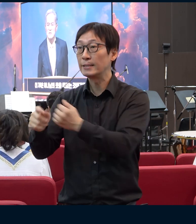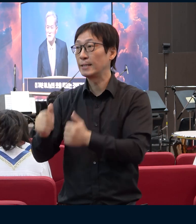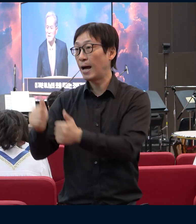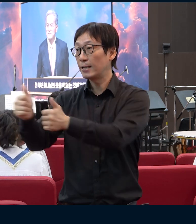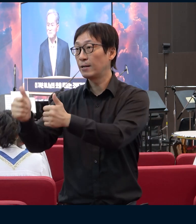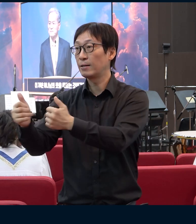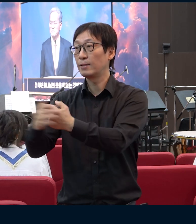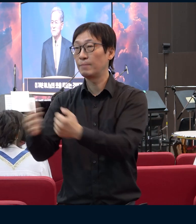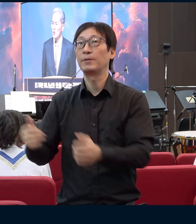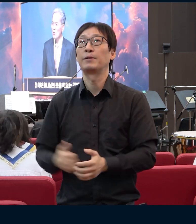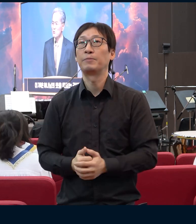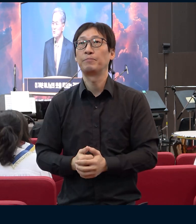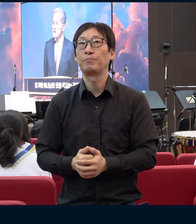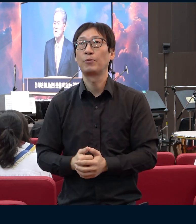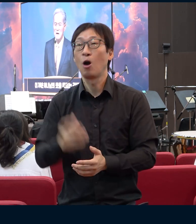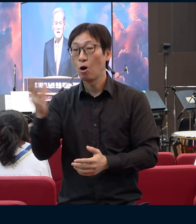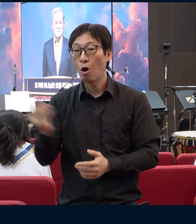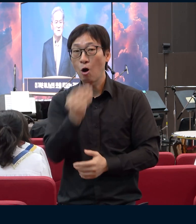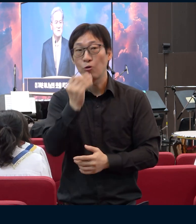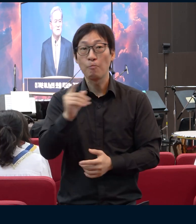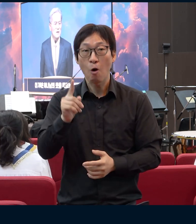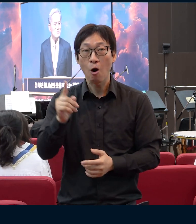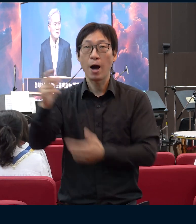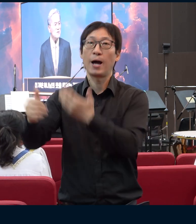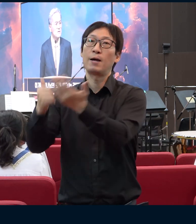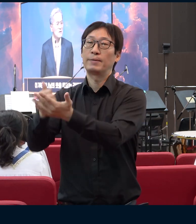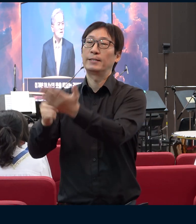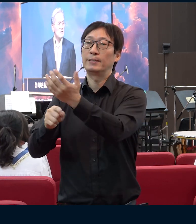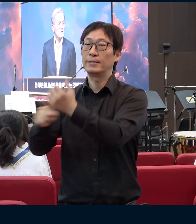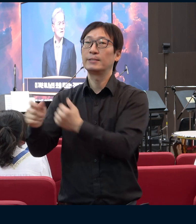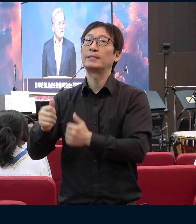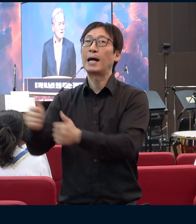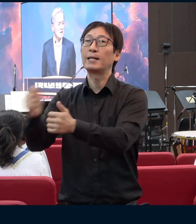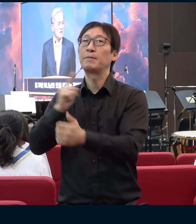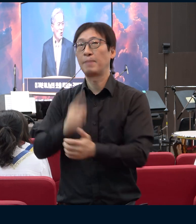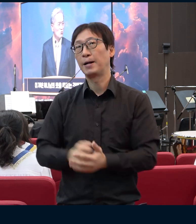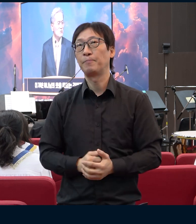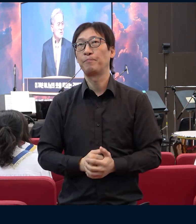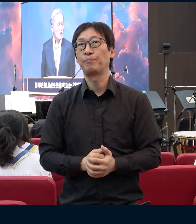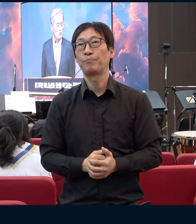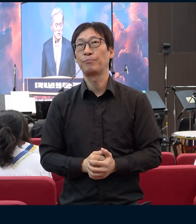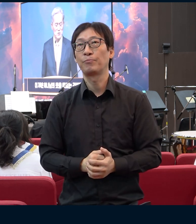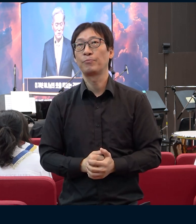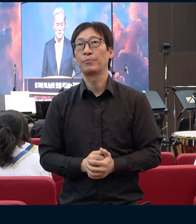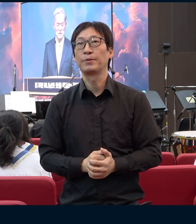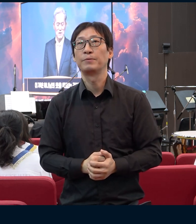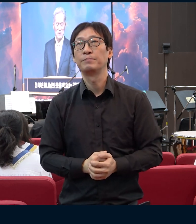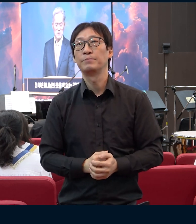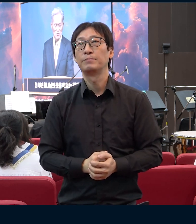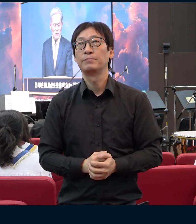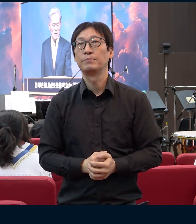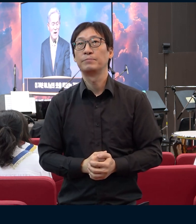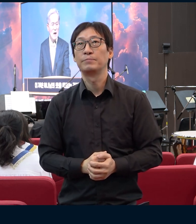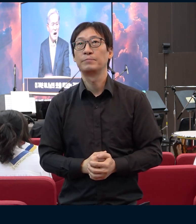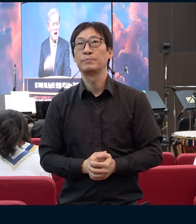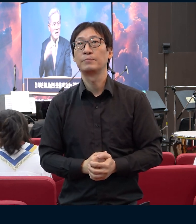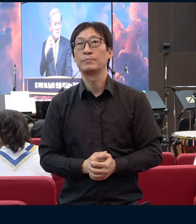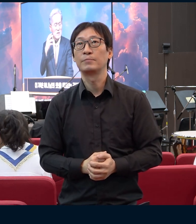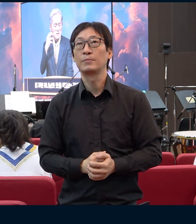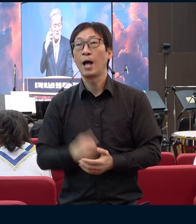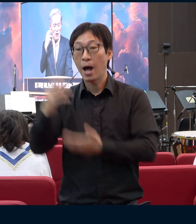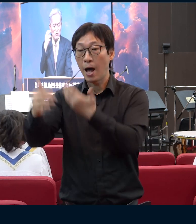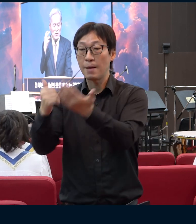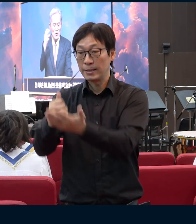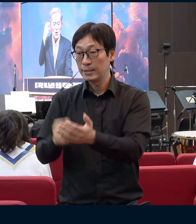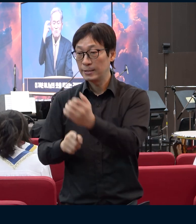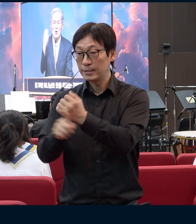따르는 것이기에. 거룩은 하나님의 뜻을 따르는 것이기에. 예, 거룩은 그게 거룩이죠. 자, 그런데